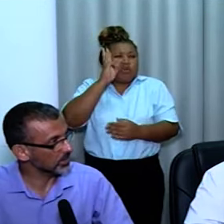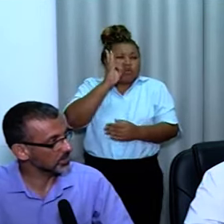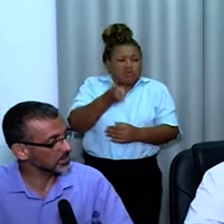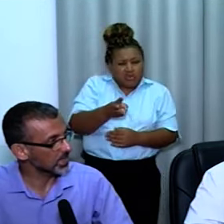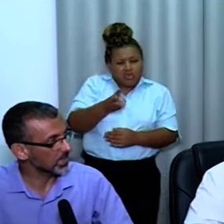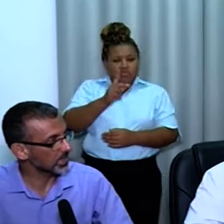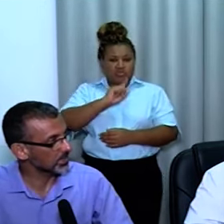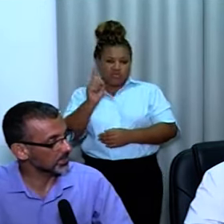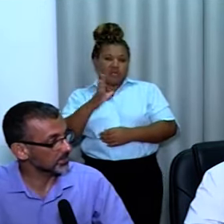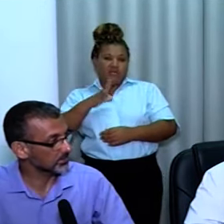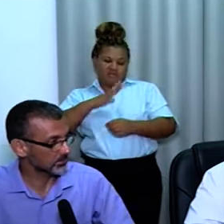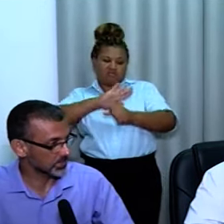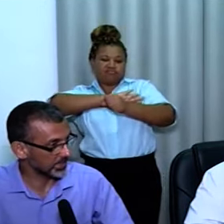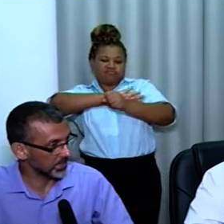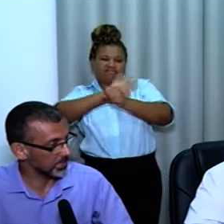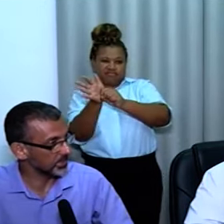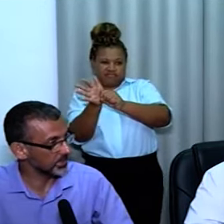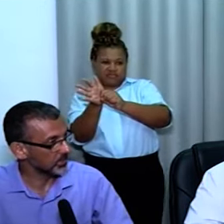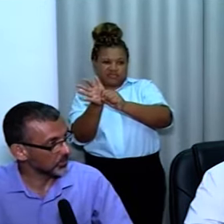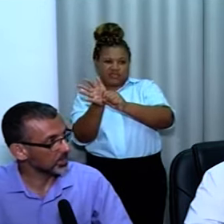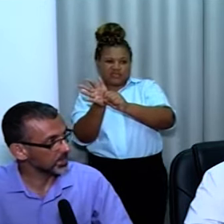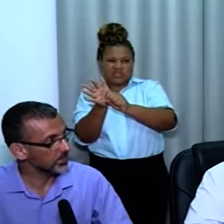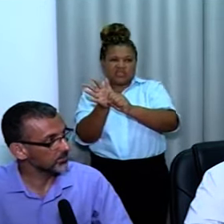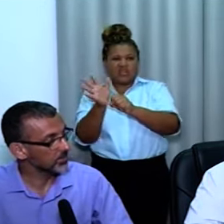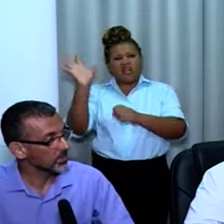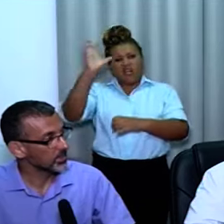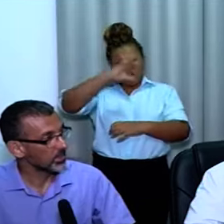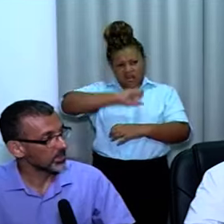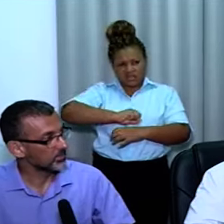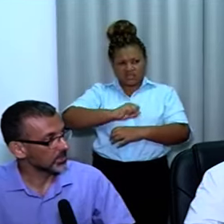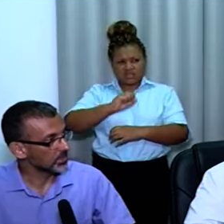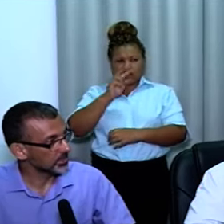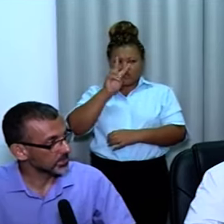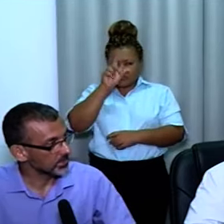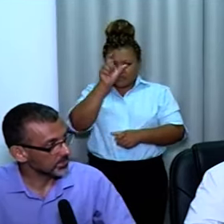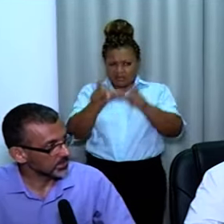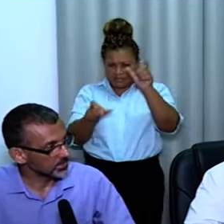inoké, ça des hollandais,